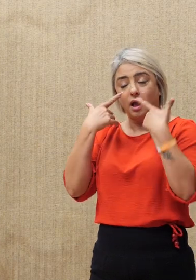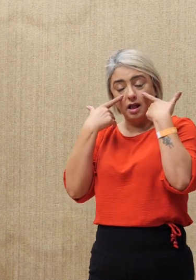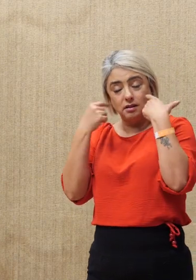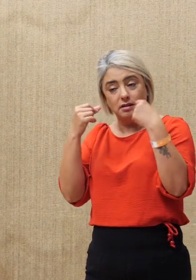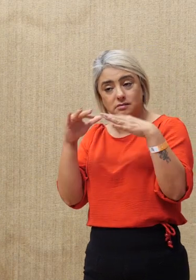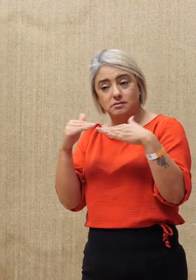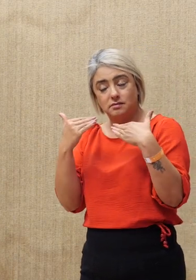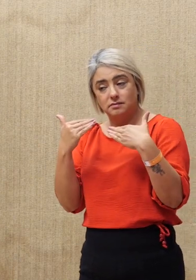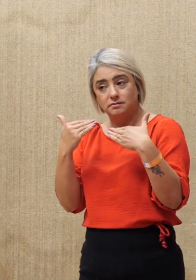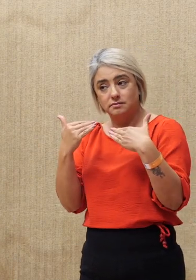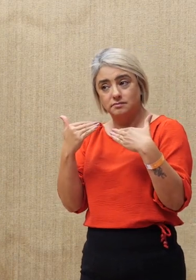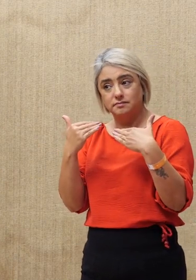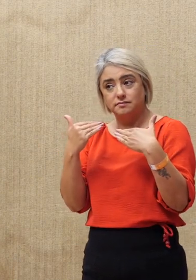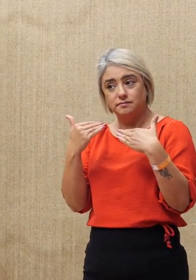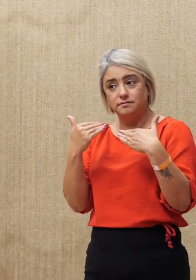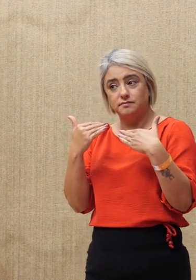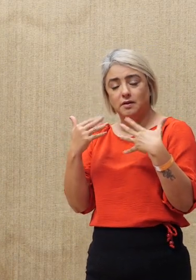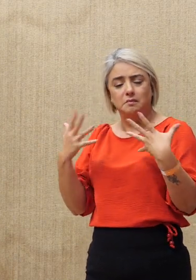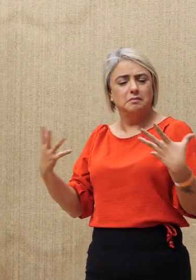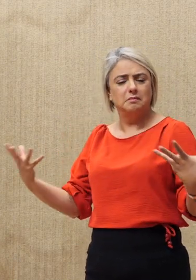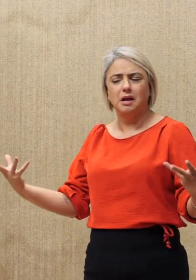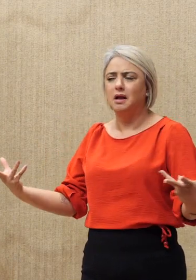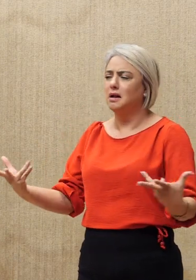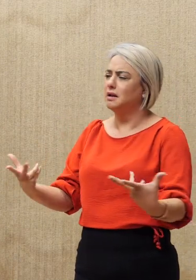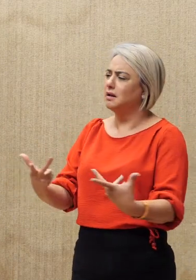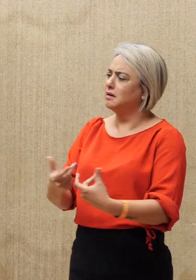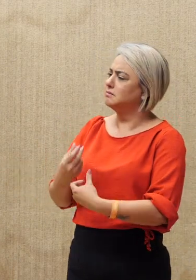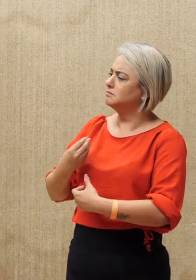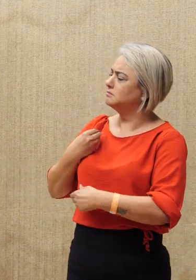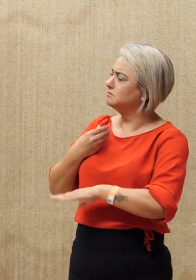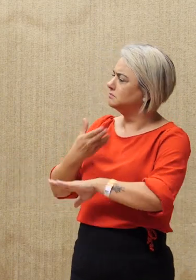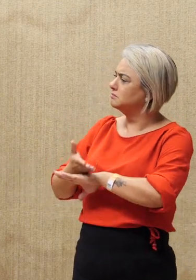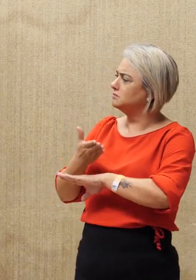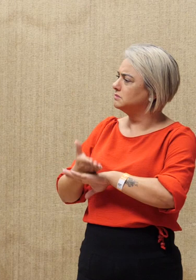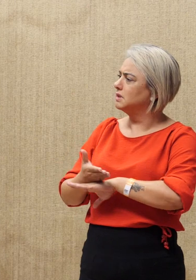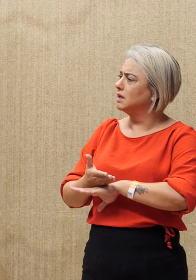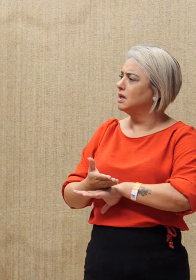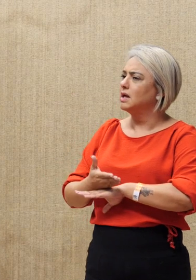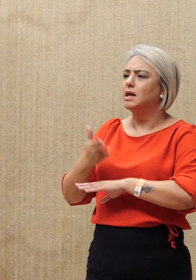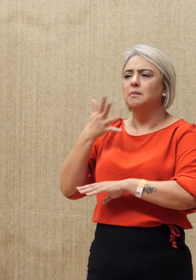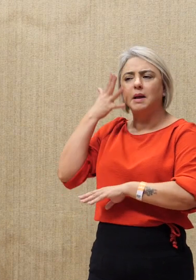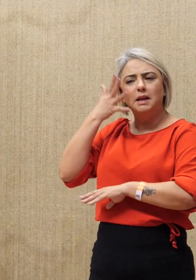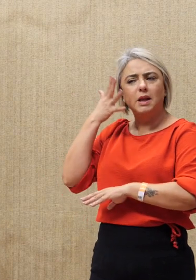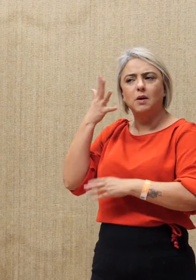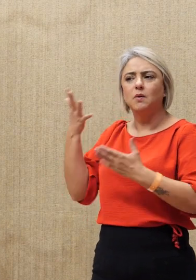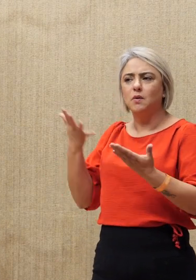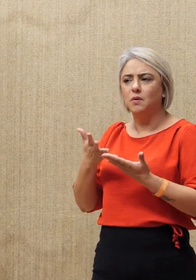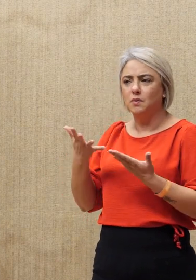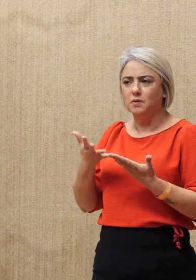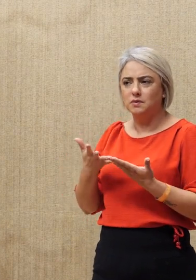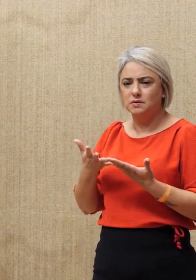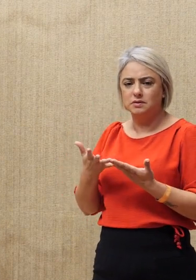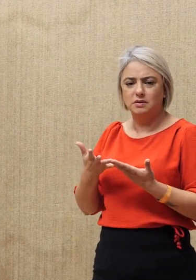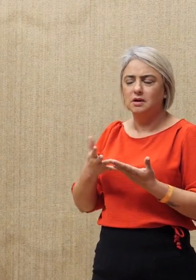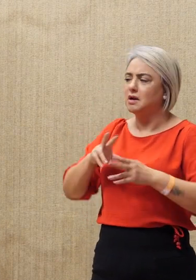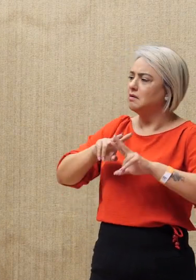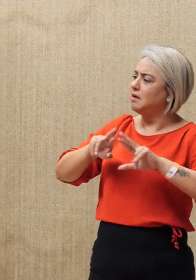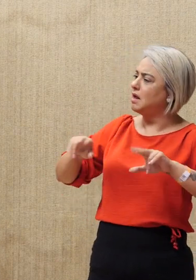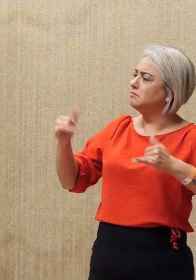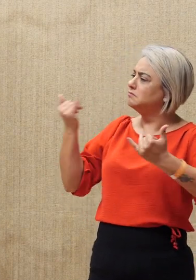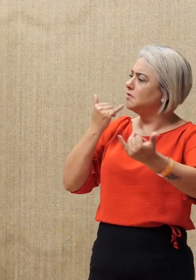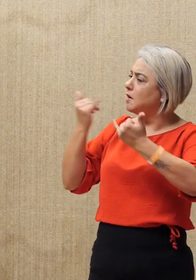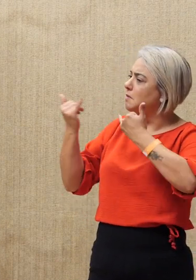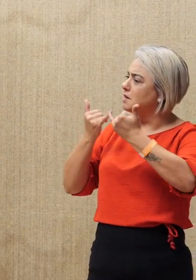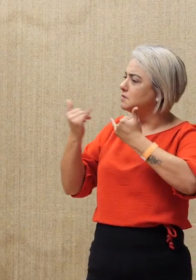atenção, foi fantástico a gente poder participar desse painel aqui hoje, com várias